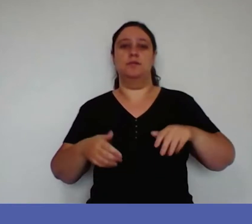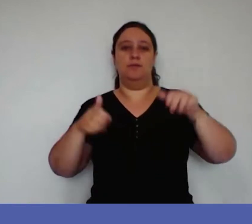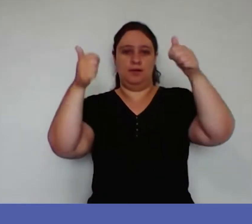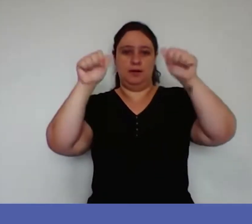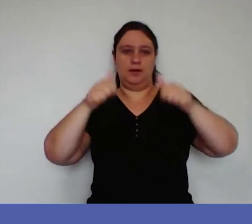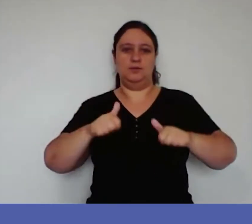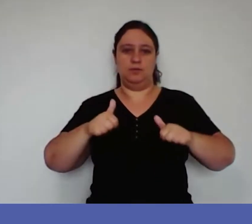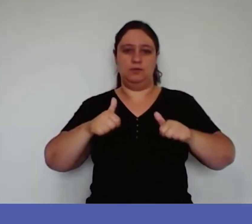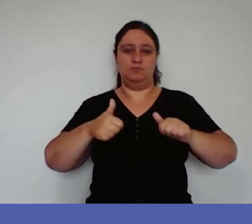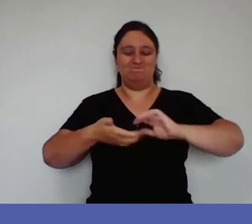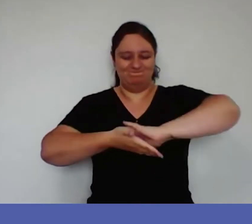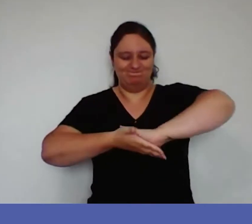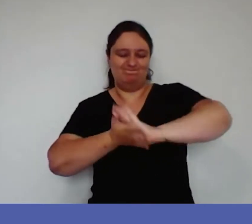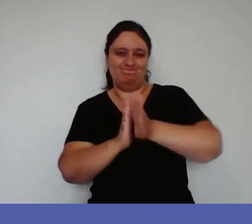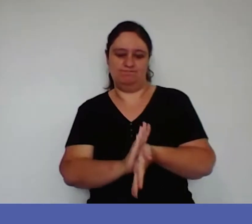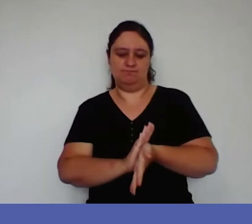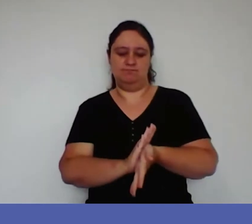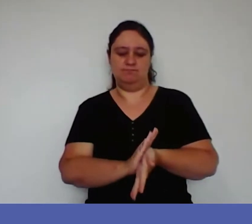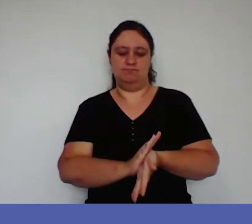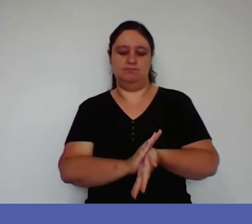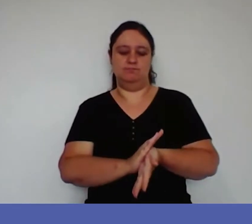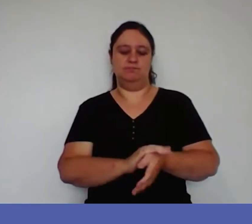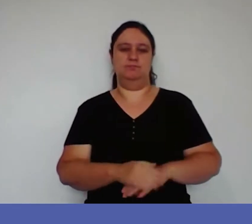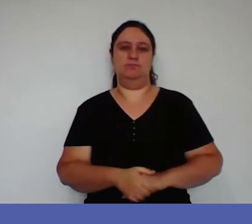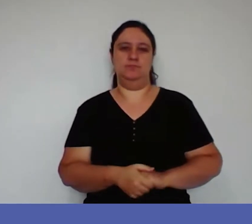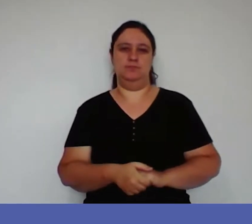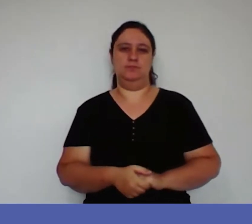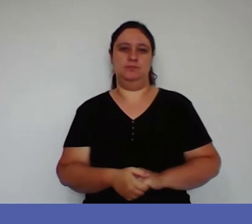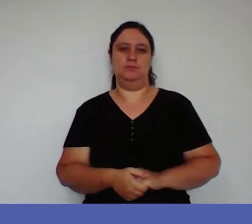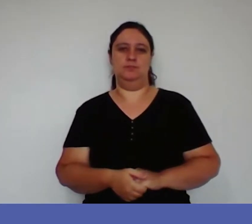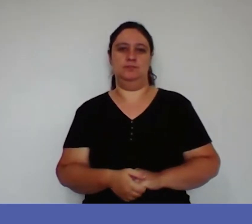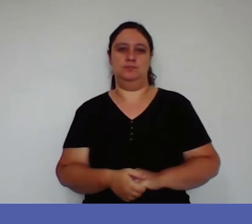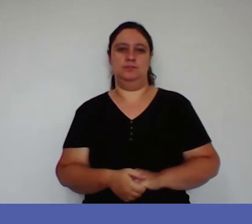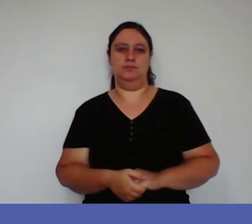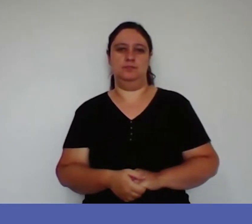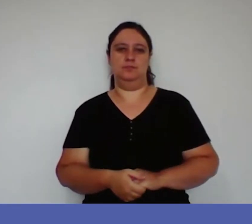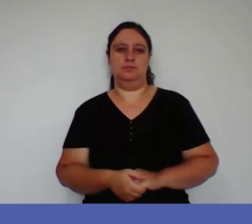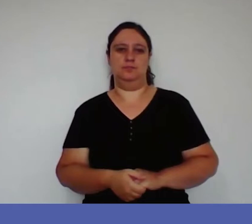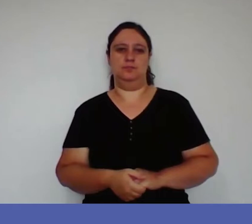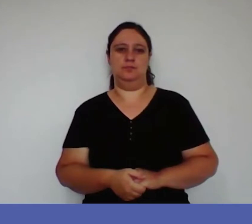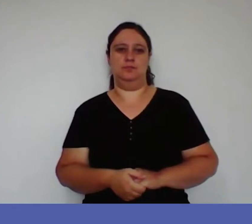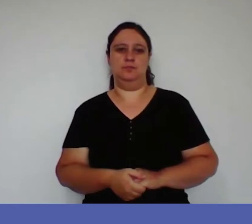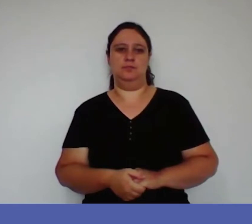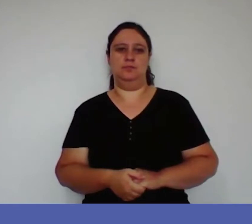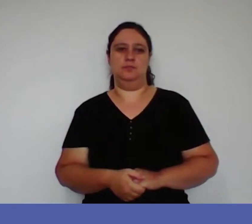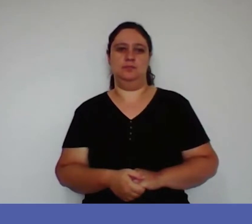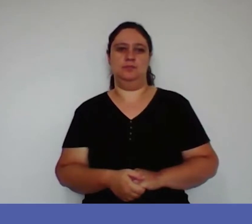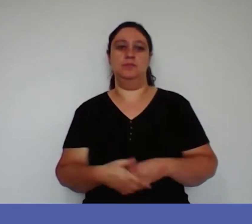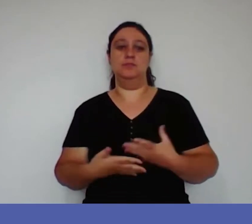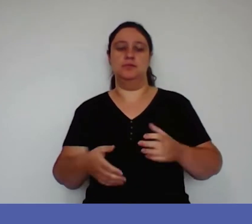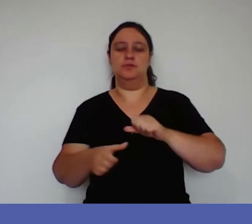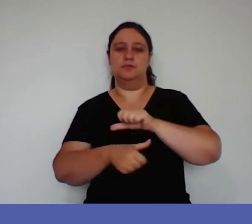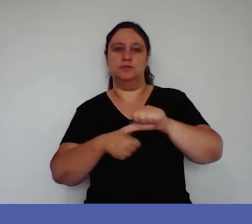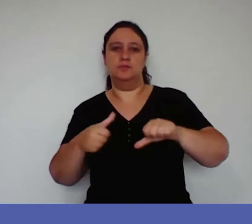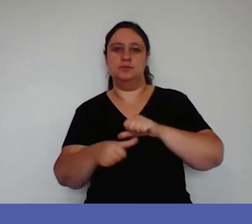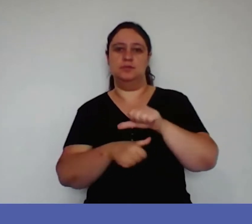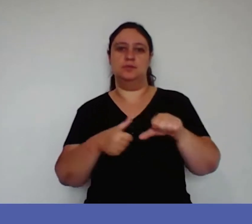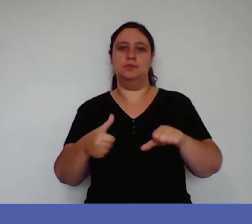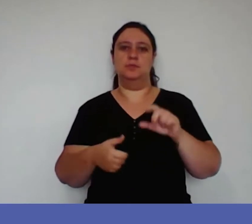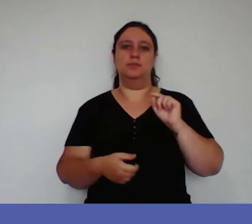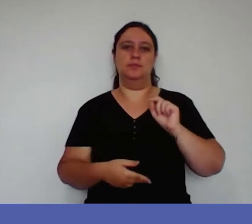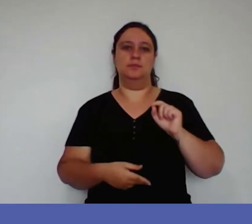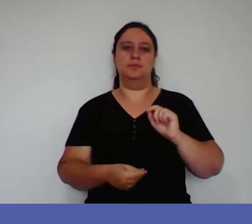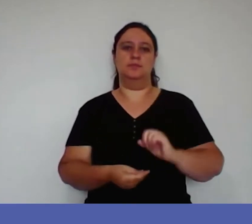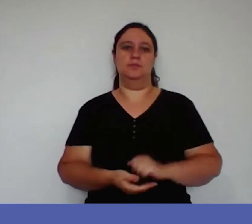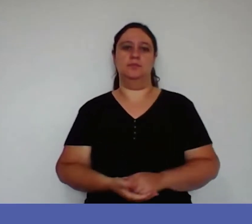e será esmiuçada, e se tornará o quê? O